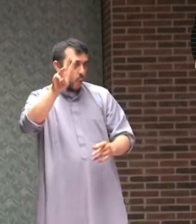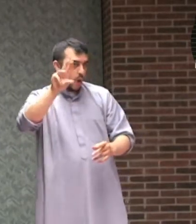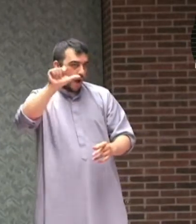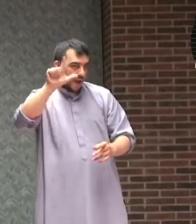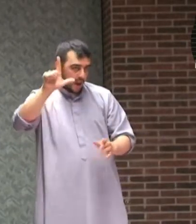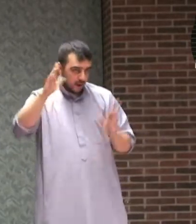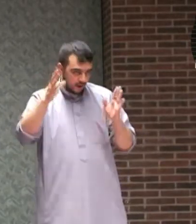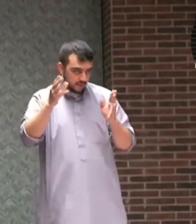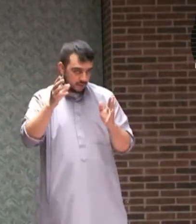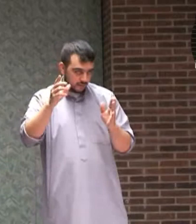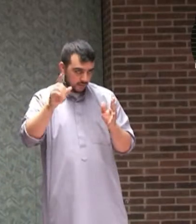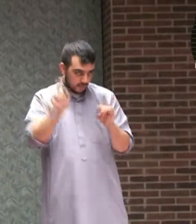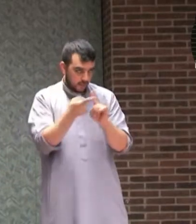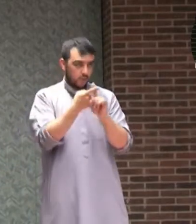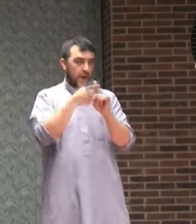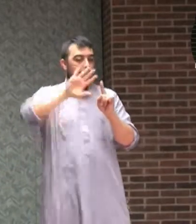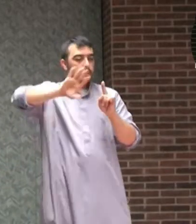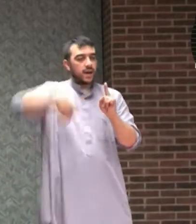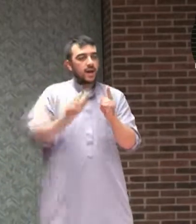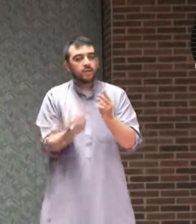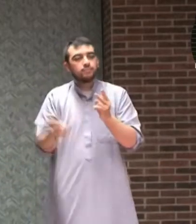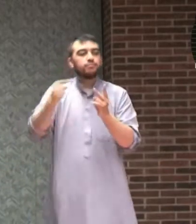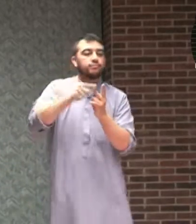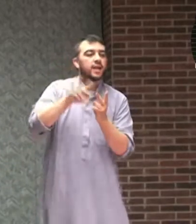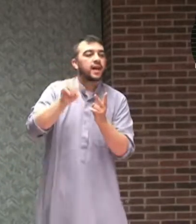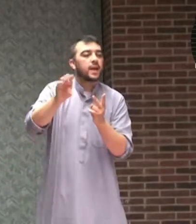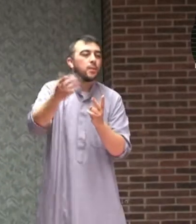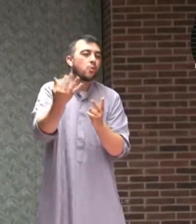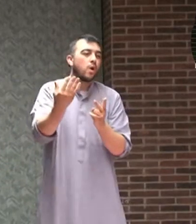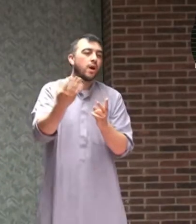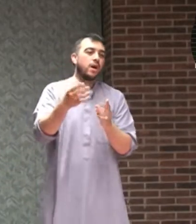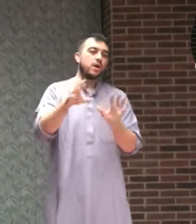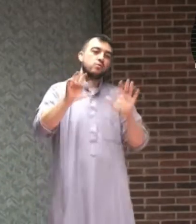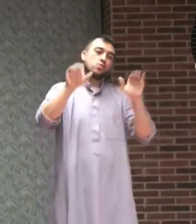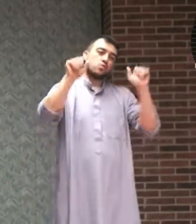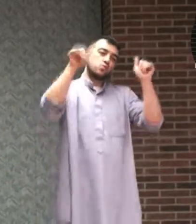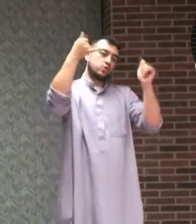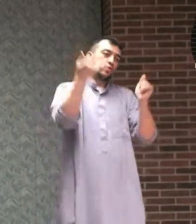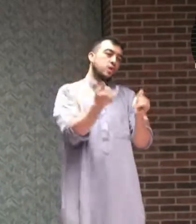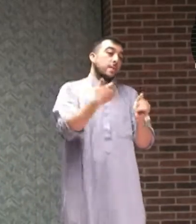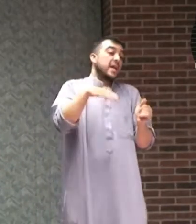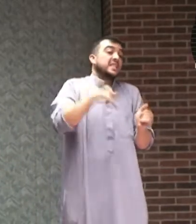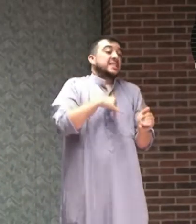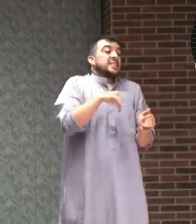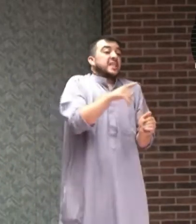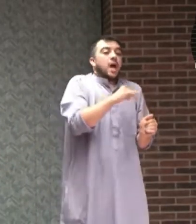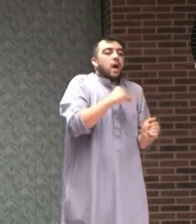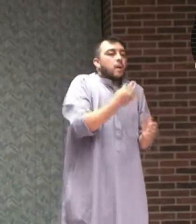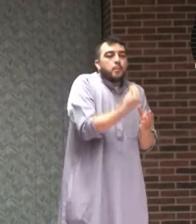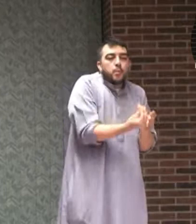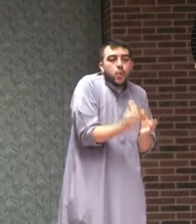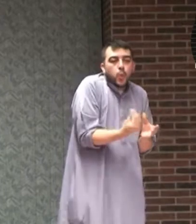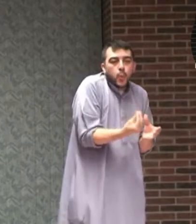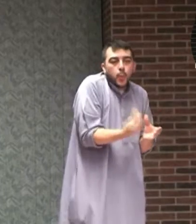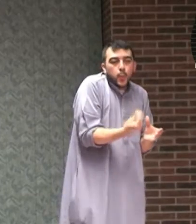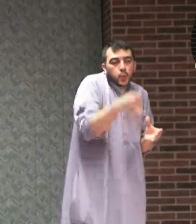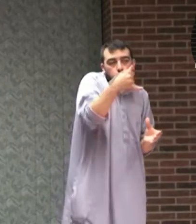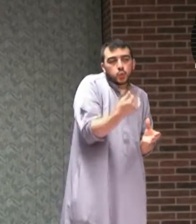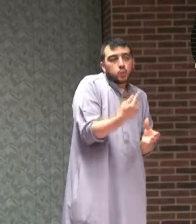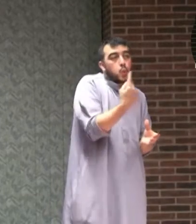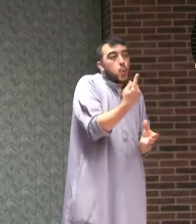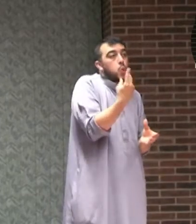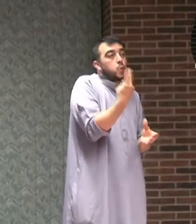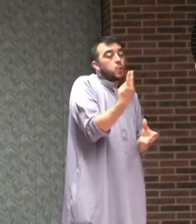peut, vraiment afin de pouvoir rester en conformité la plus absolue avec le hadith, serait de commencer par les jours de